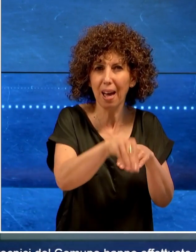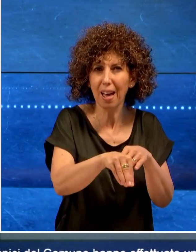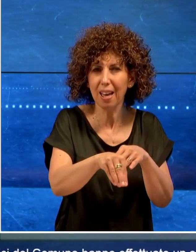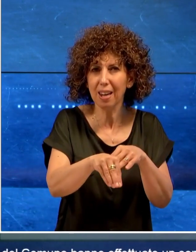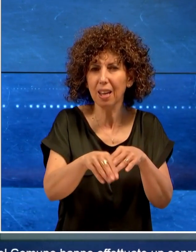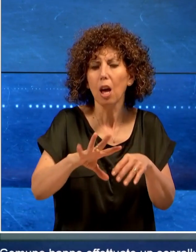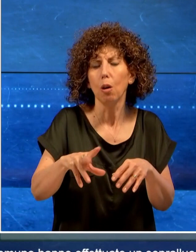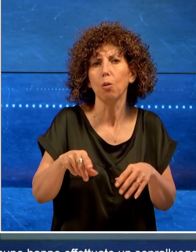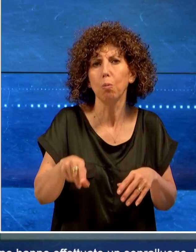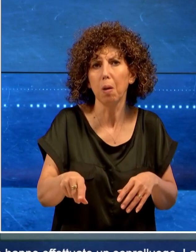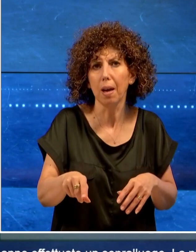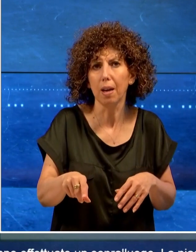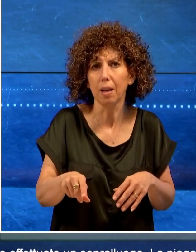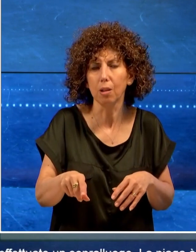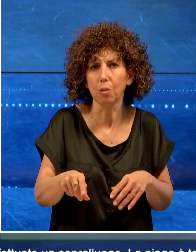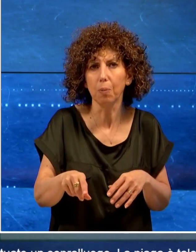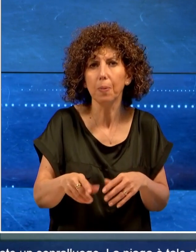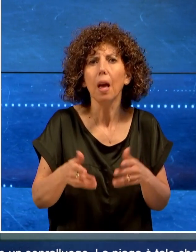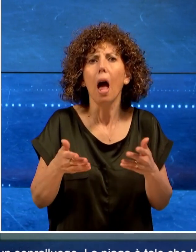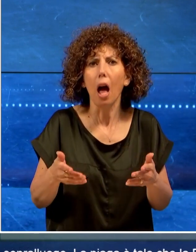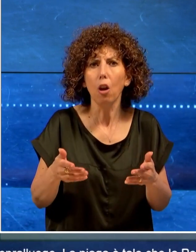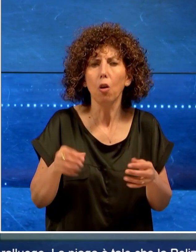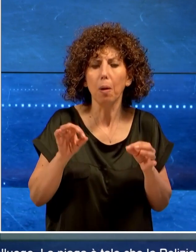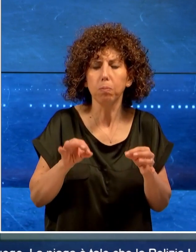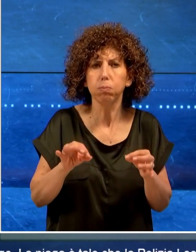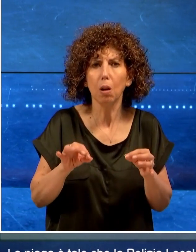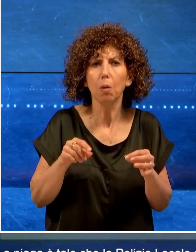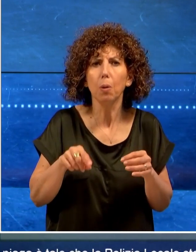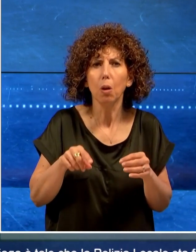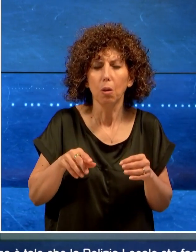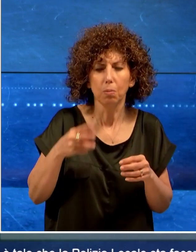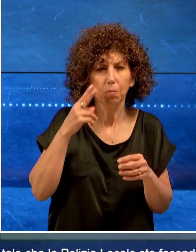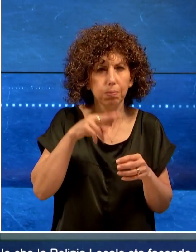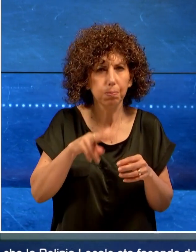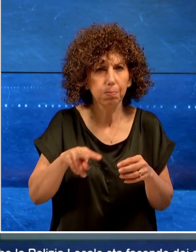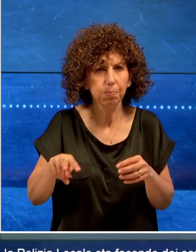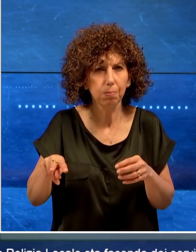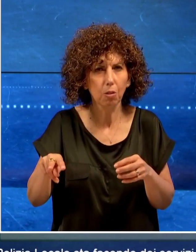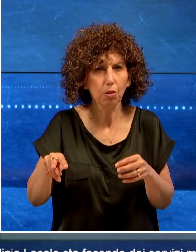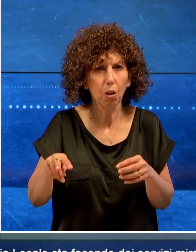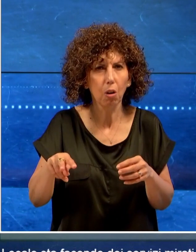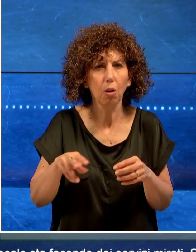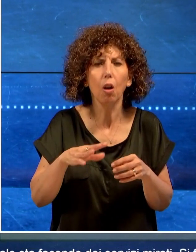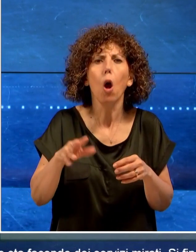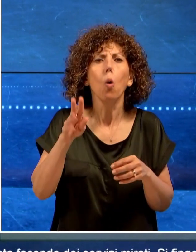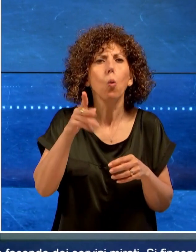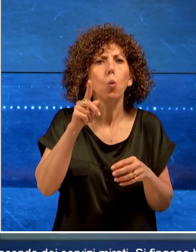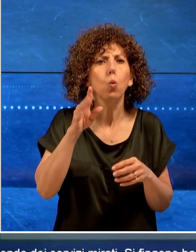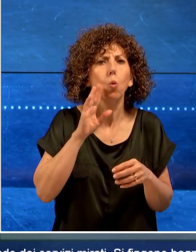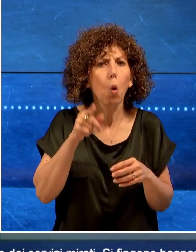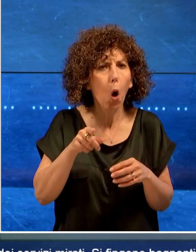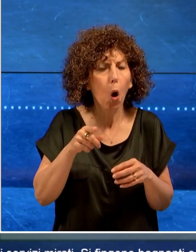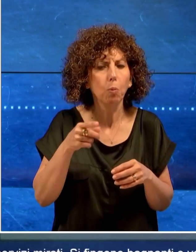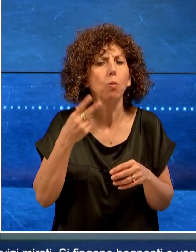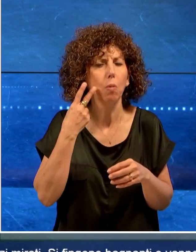frequentatori della spiaggia e proprio nel corso di uno di questi appostamenti che è stato deferito in stato di